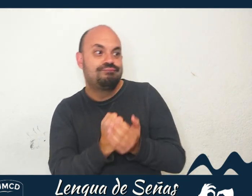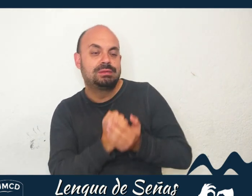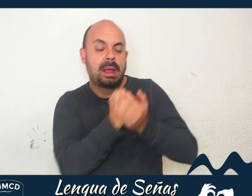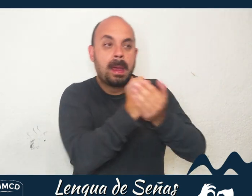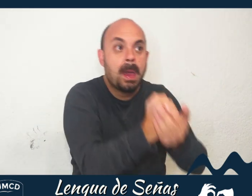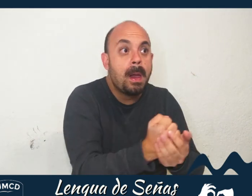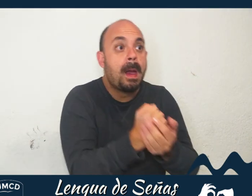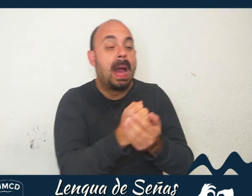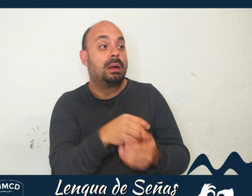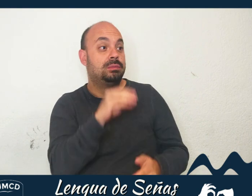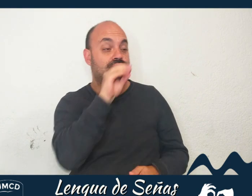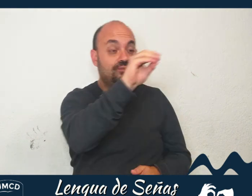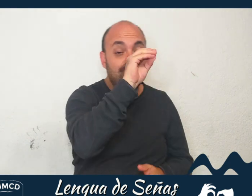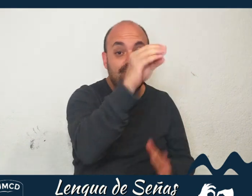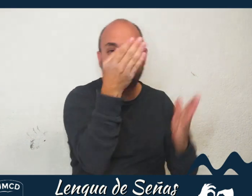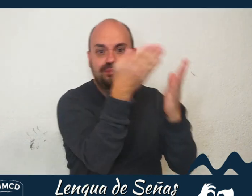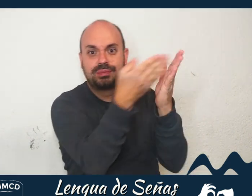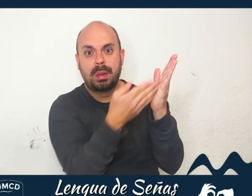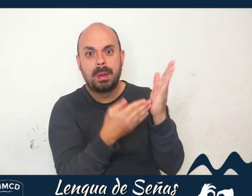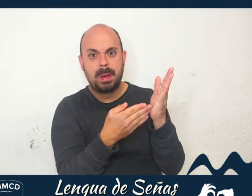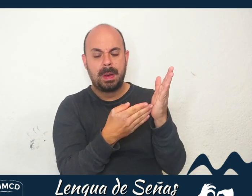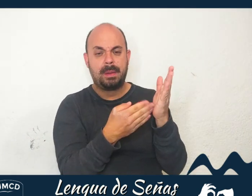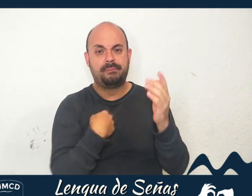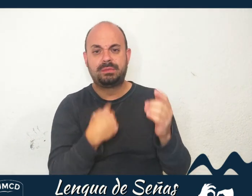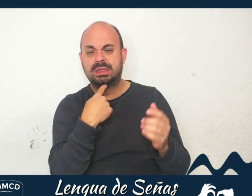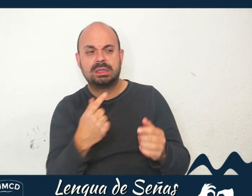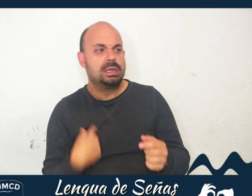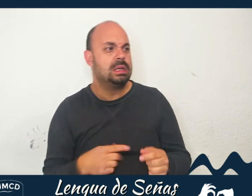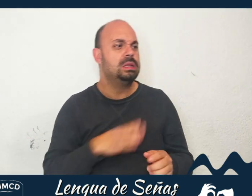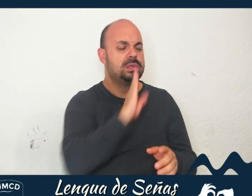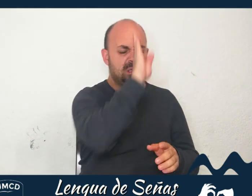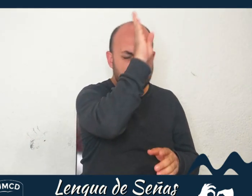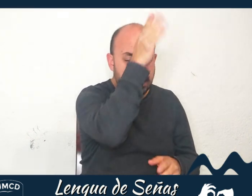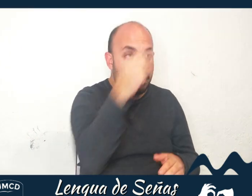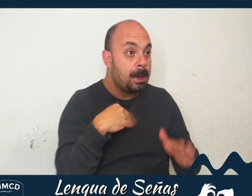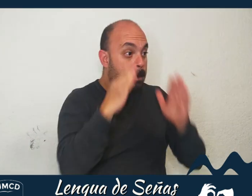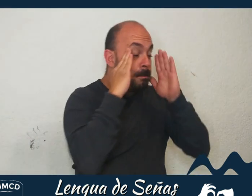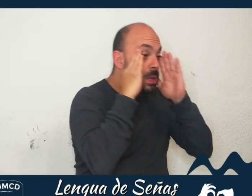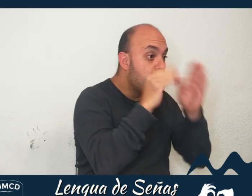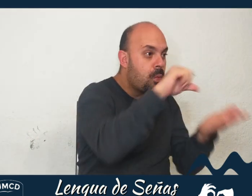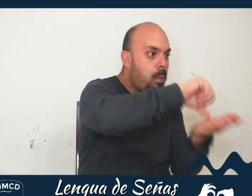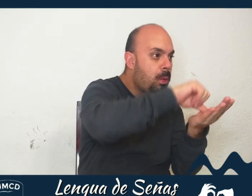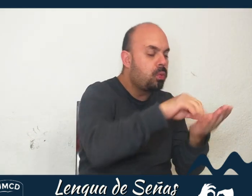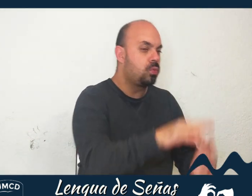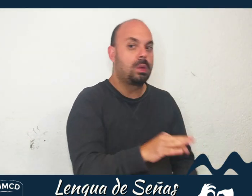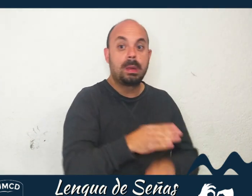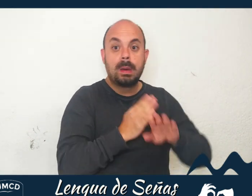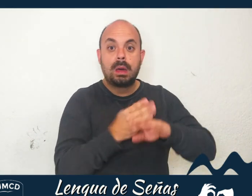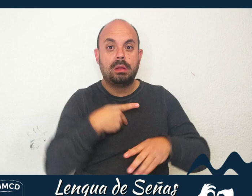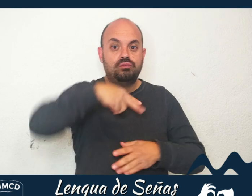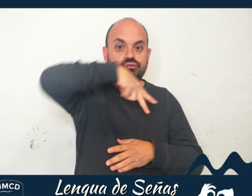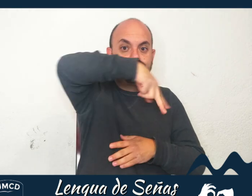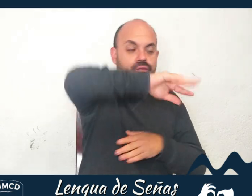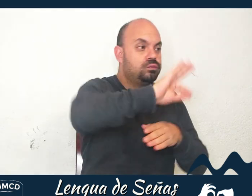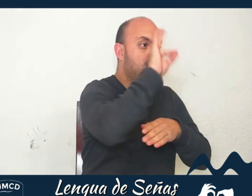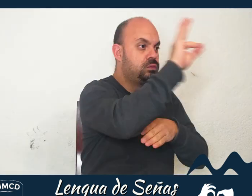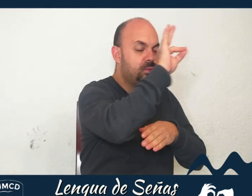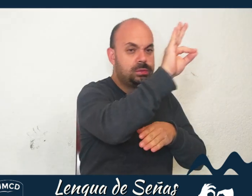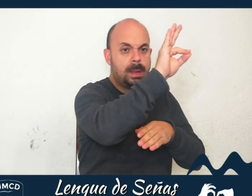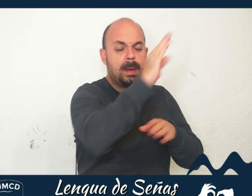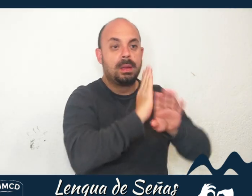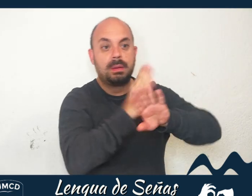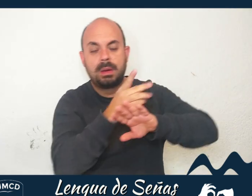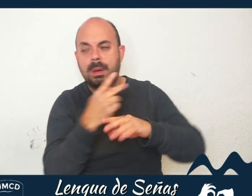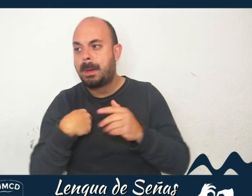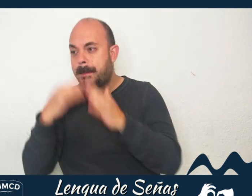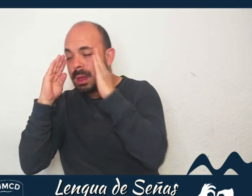de Hechos, vemos que Pablo quería predicar a un lado, a otro lado, y lamentablemente dice que el Espíritu Santo le